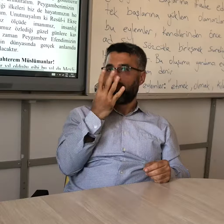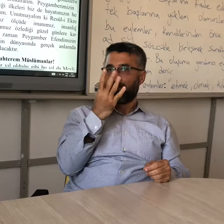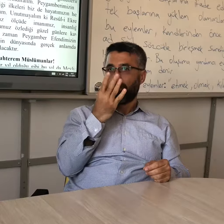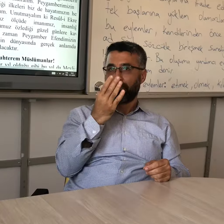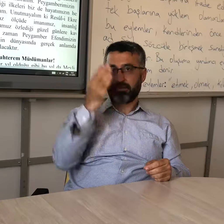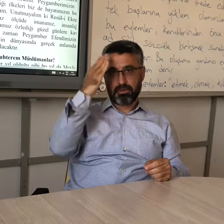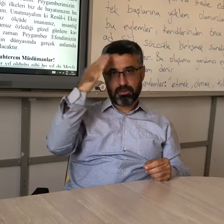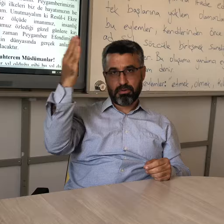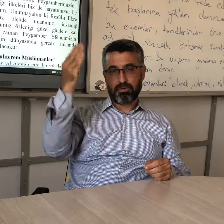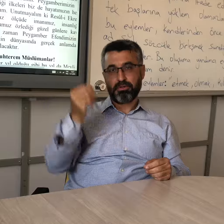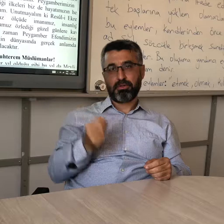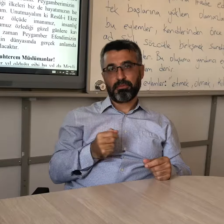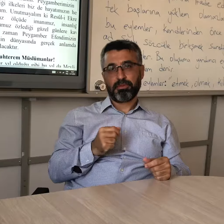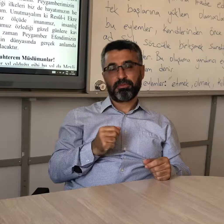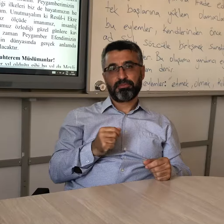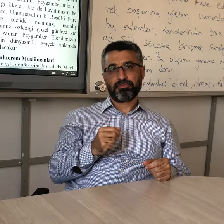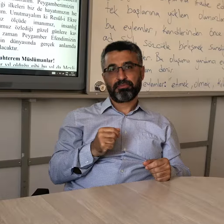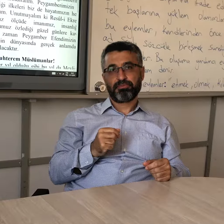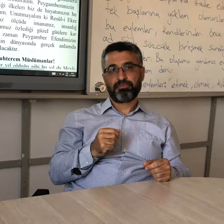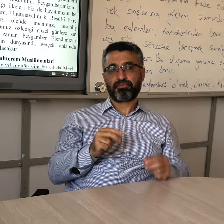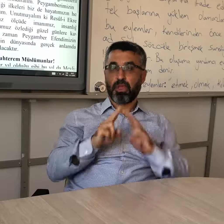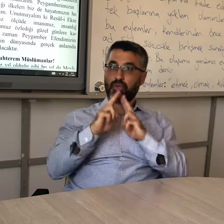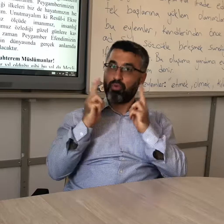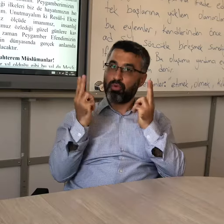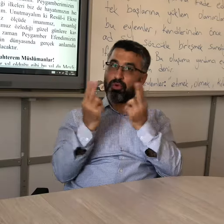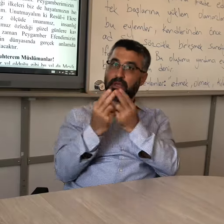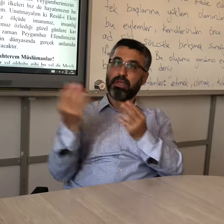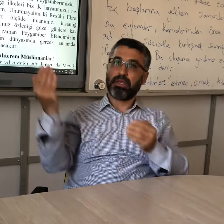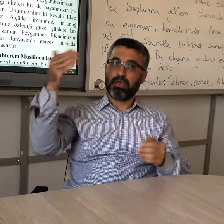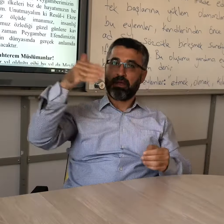dünyayı teşriflerinin yıldönümü,